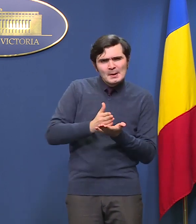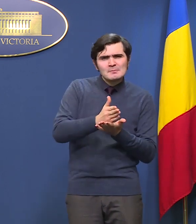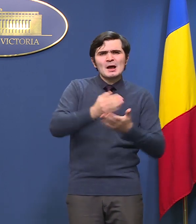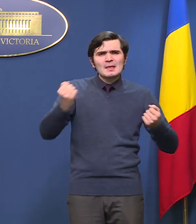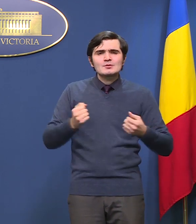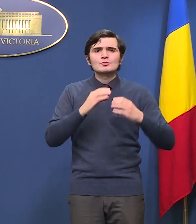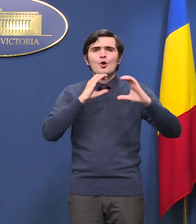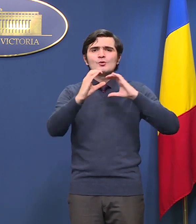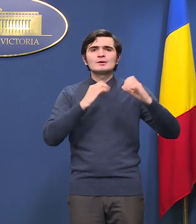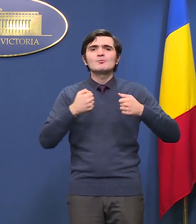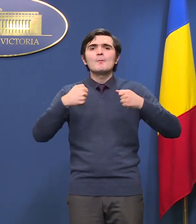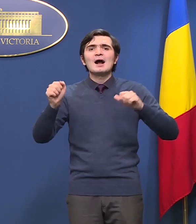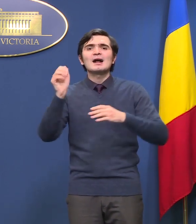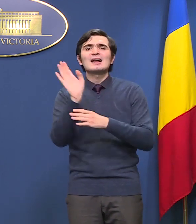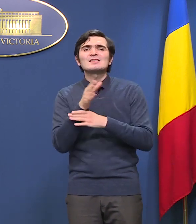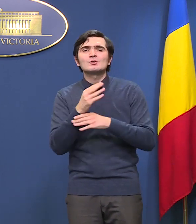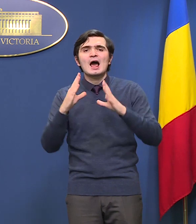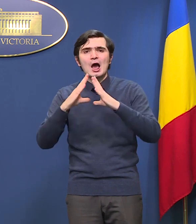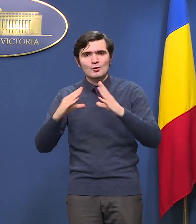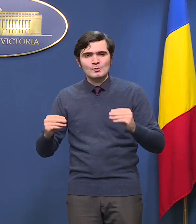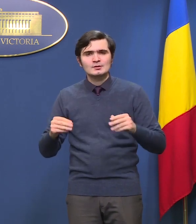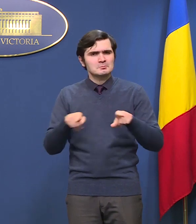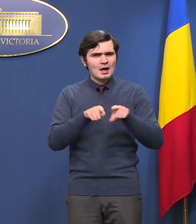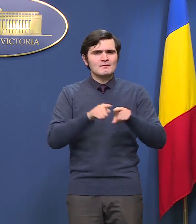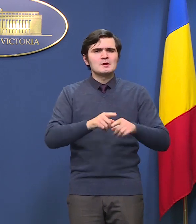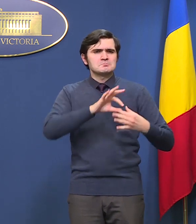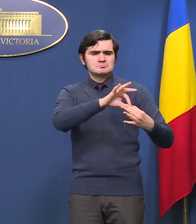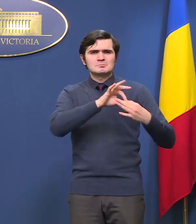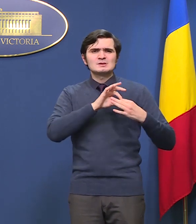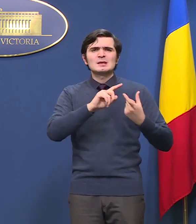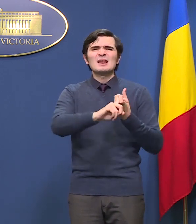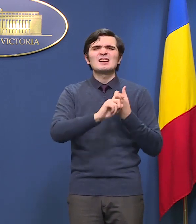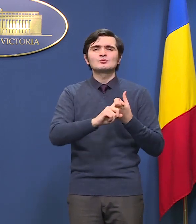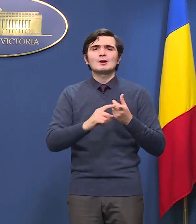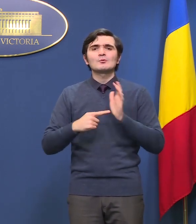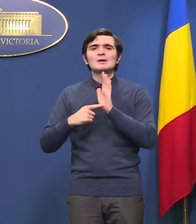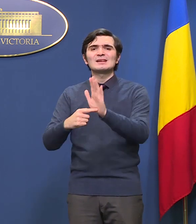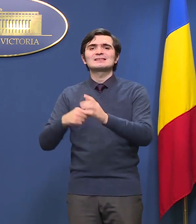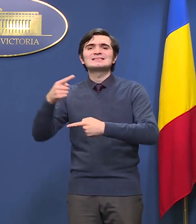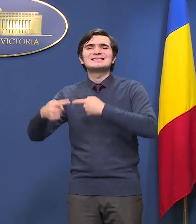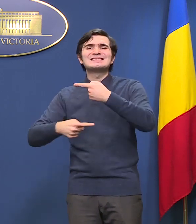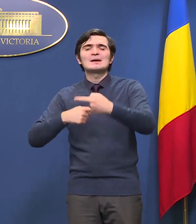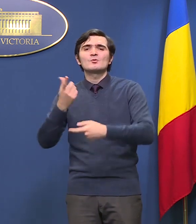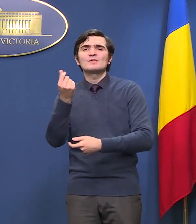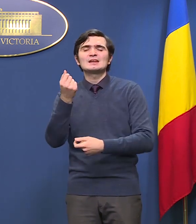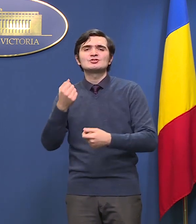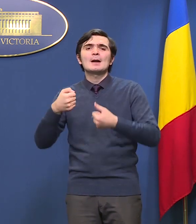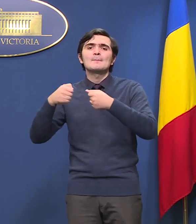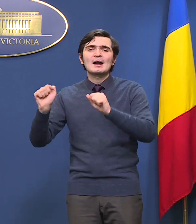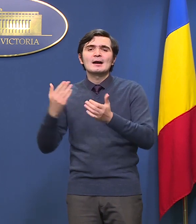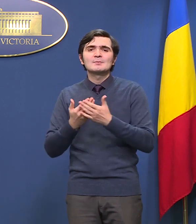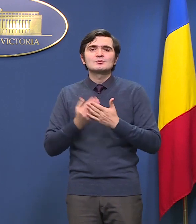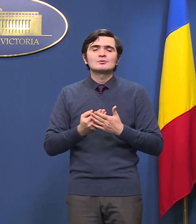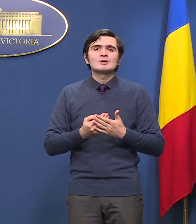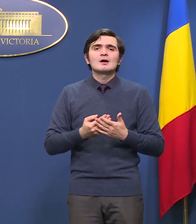Națională a României și de asemenea cu reprezentanții sistemului financiar bancar pentru a identifica cele mai